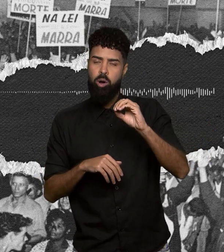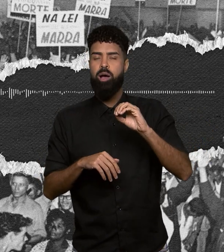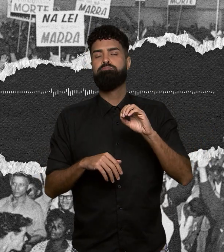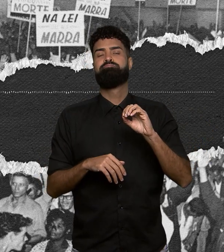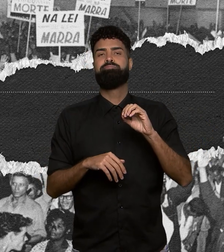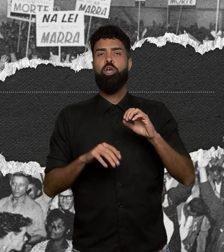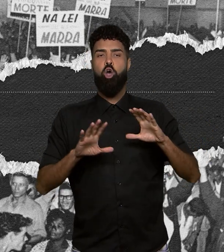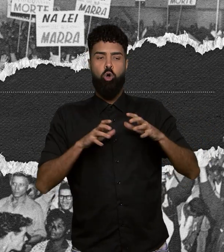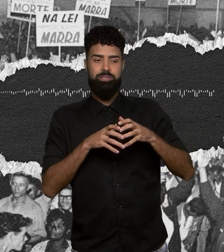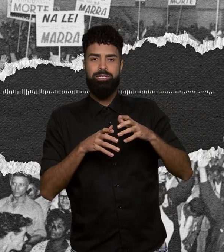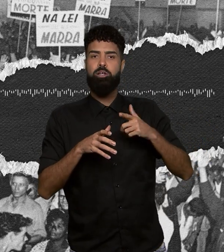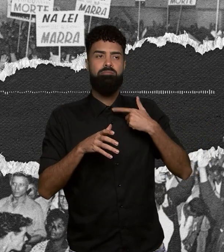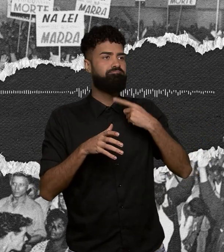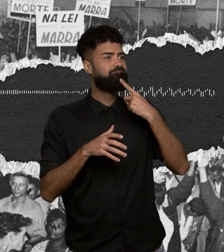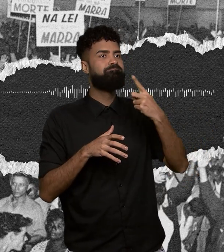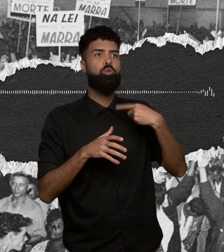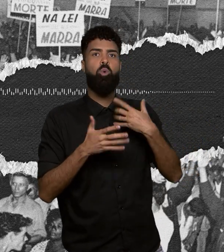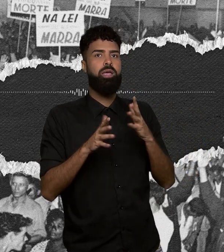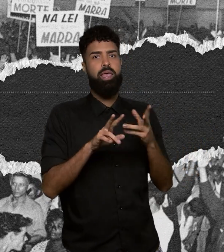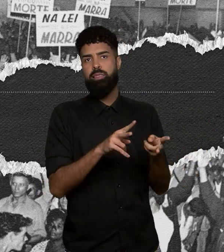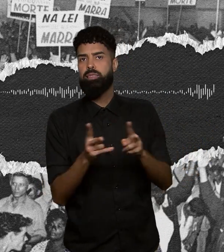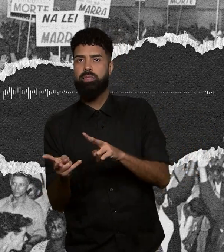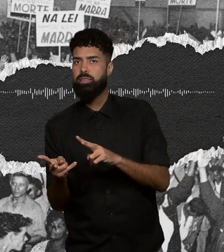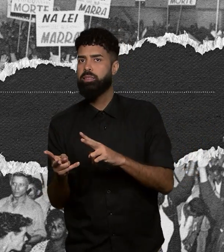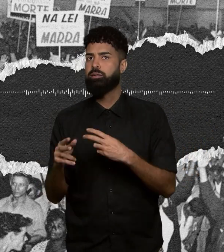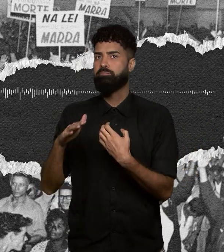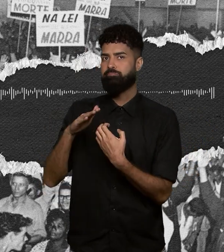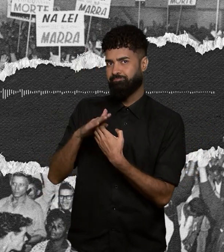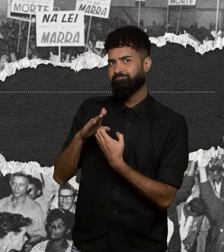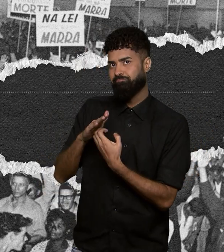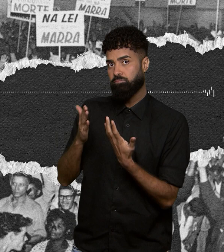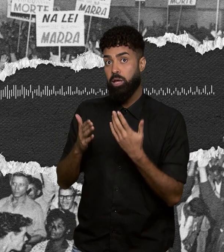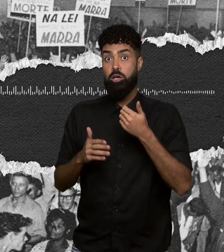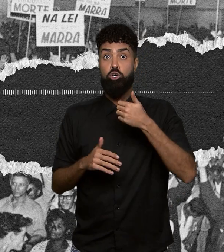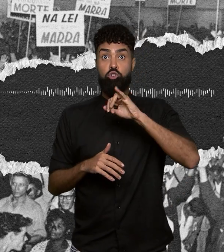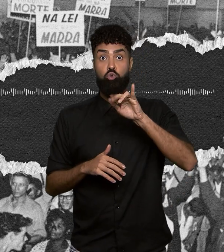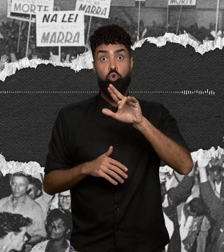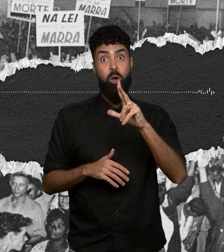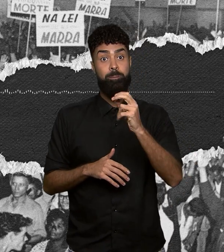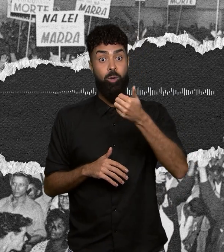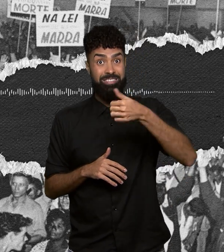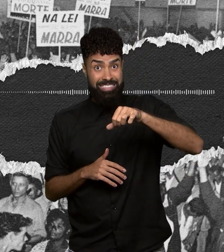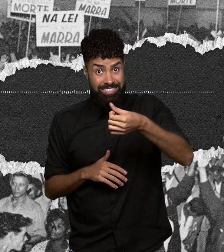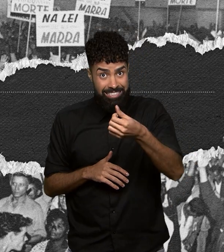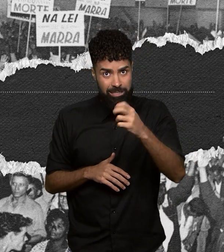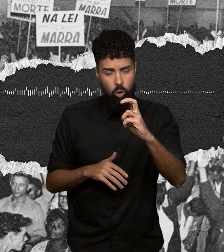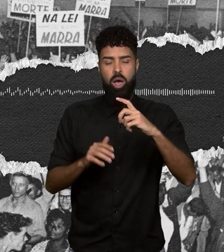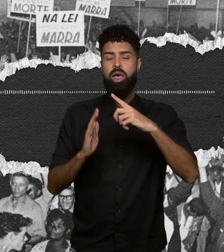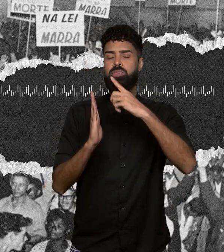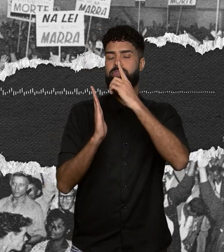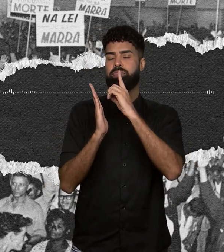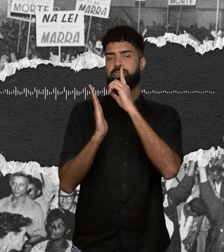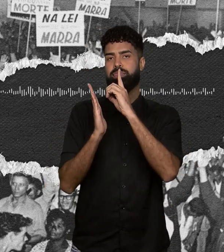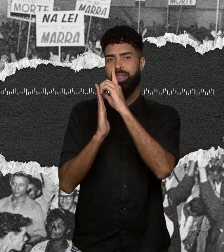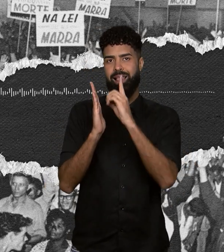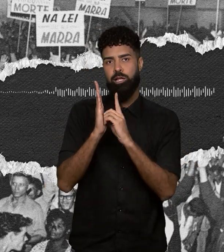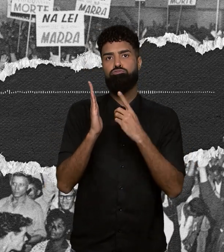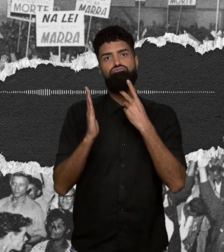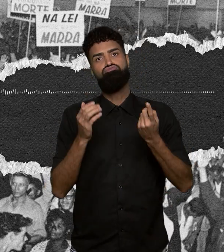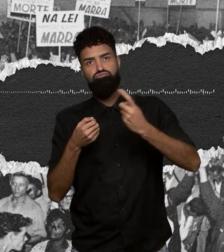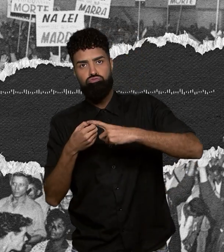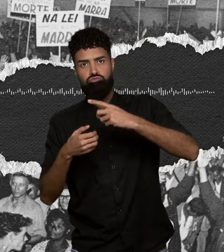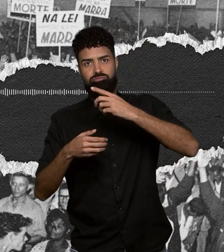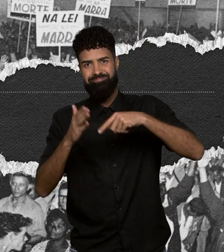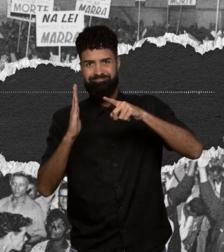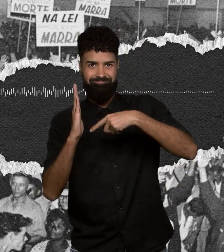a desapropriação em Julho de 65 o decreto foi revogado como a história é complexa o destino de cada uma